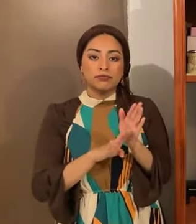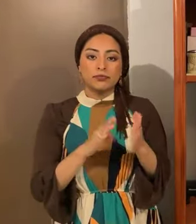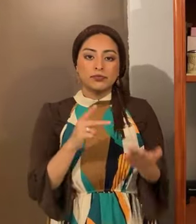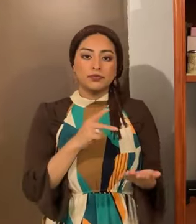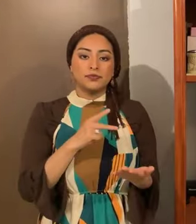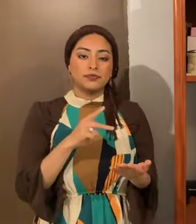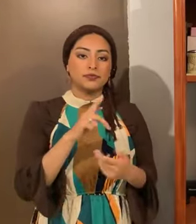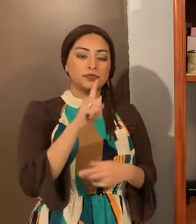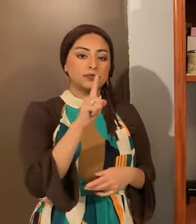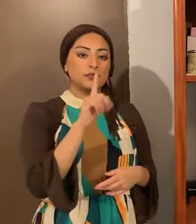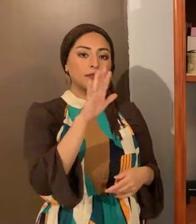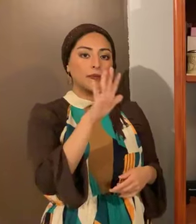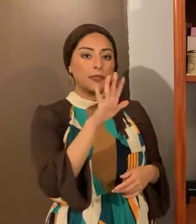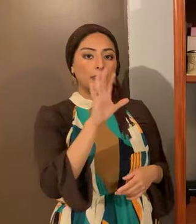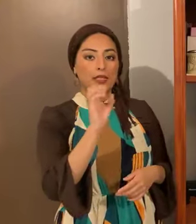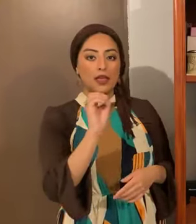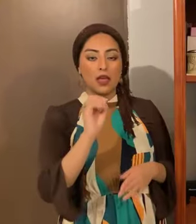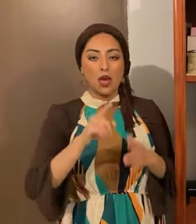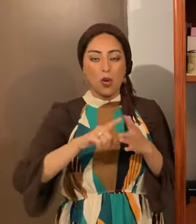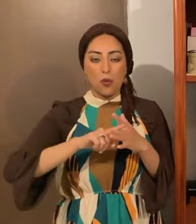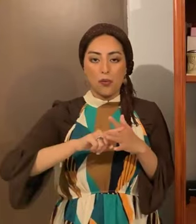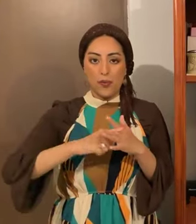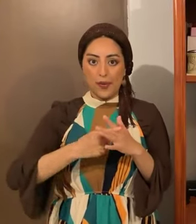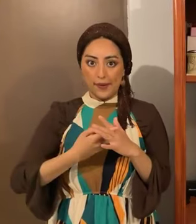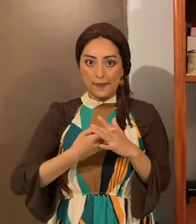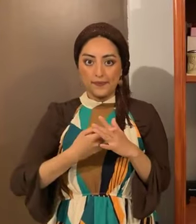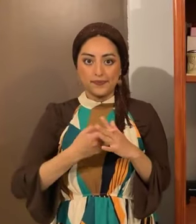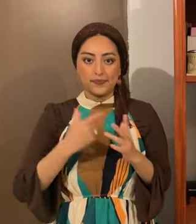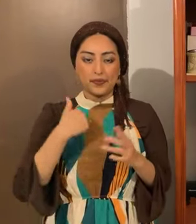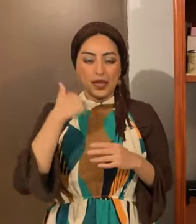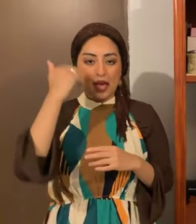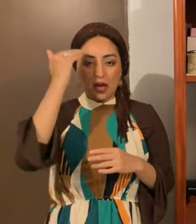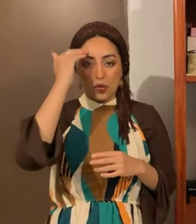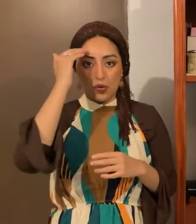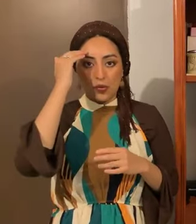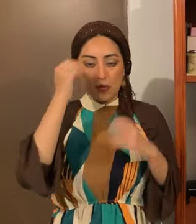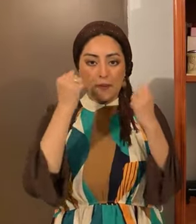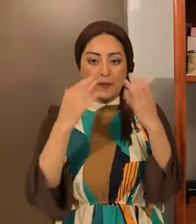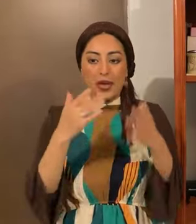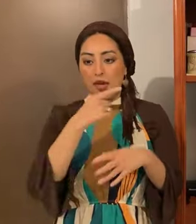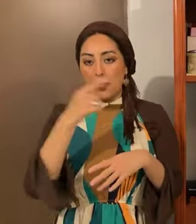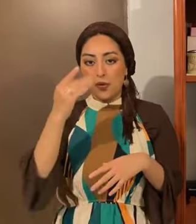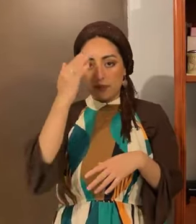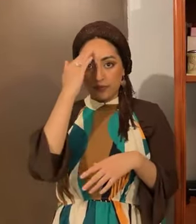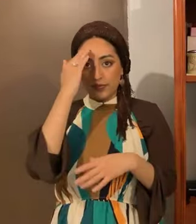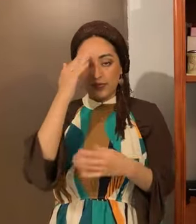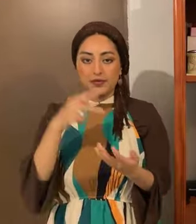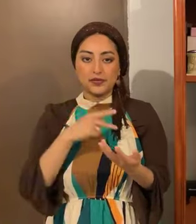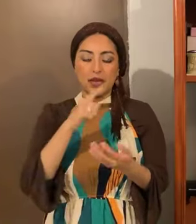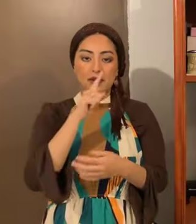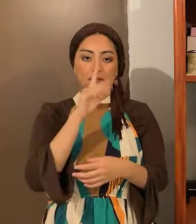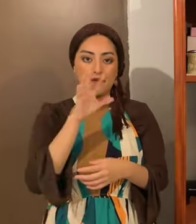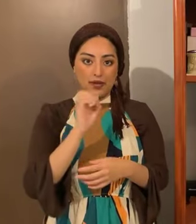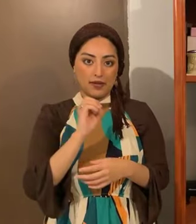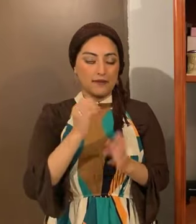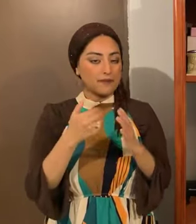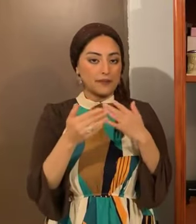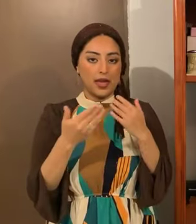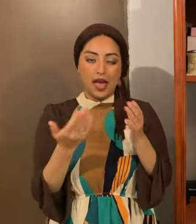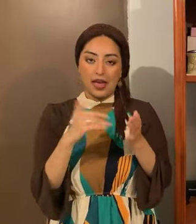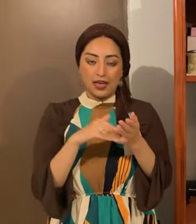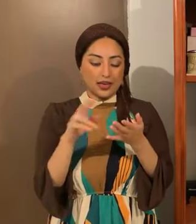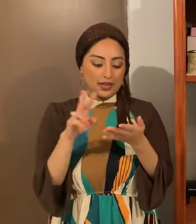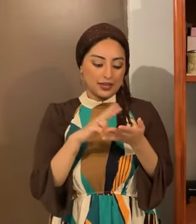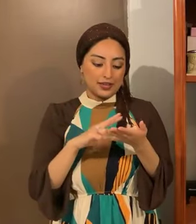Salmo 150. Vamos a empezarlo. Estoy seguro que ya muchos lo conocen, pero vamos a abrirlo.